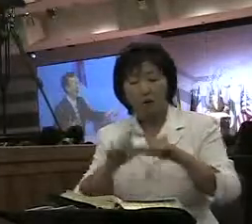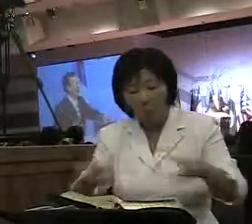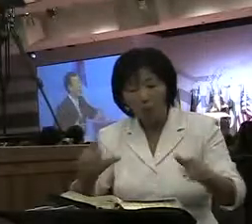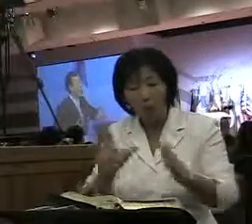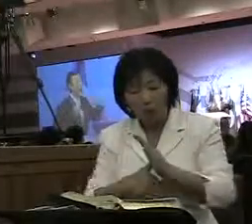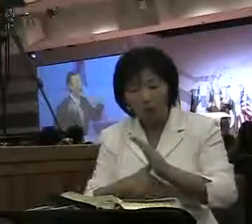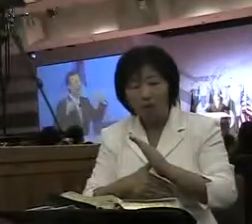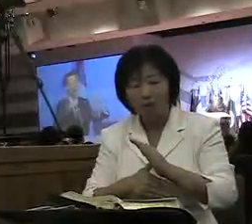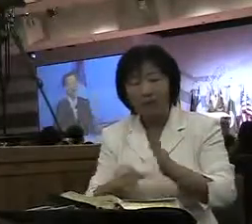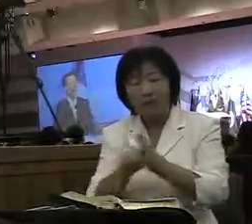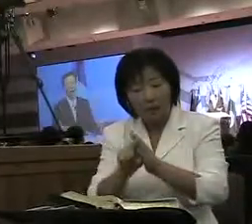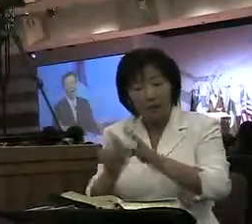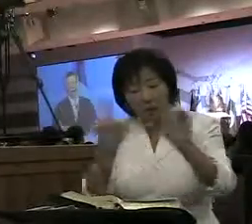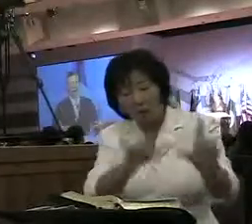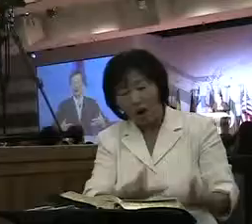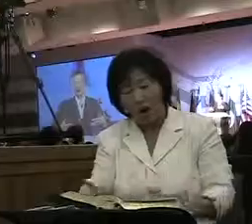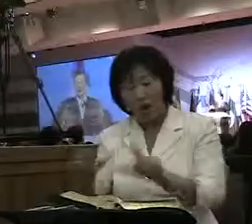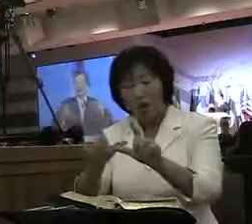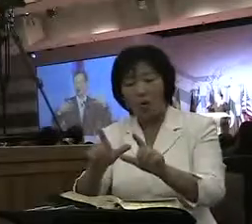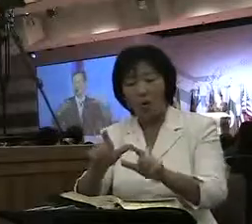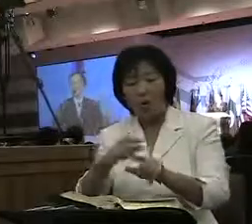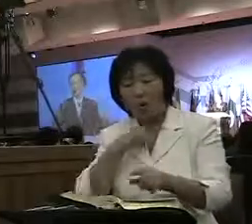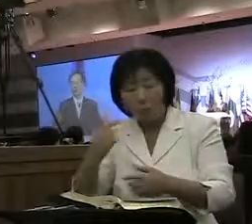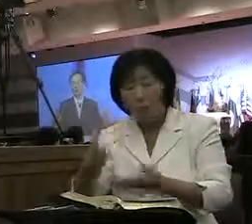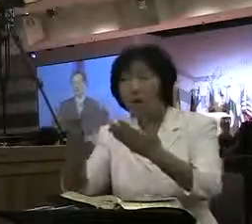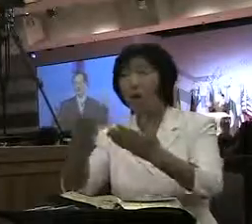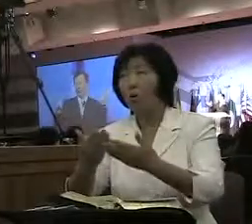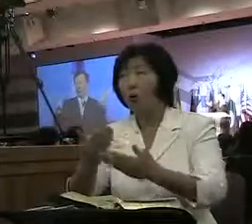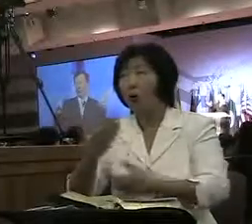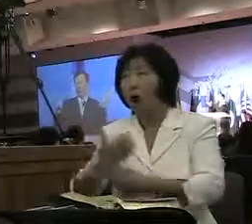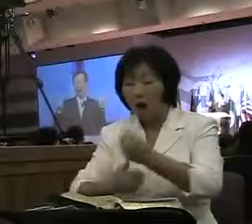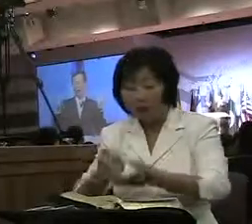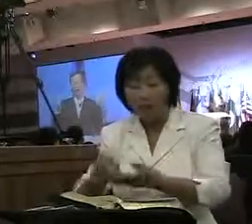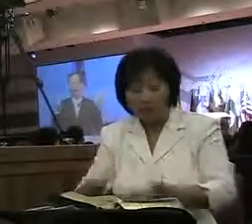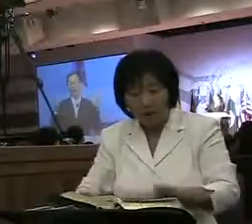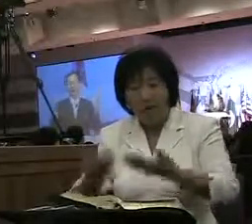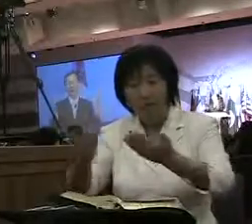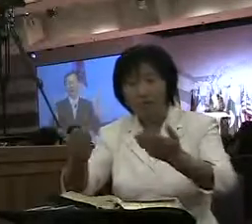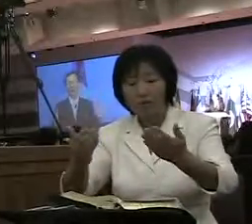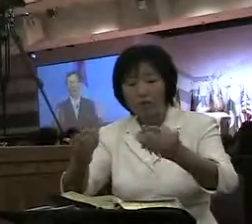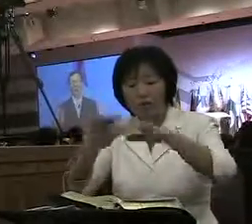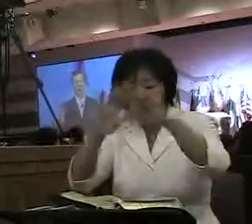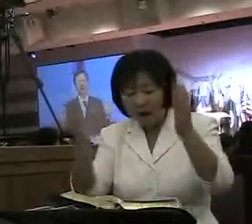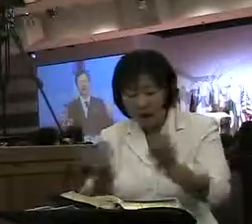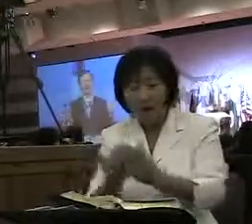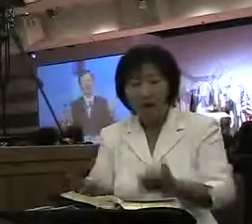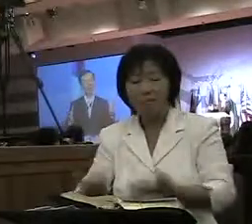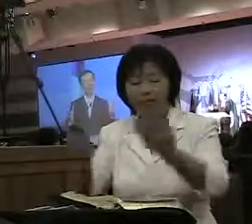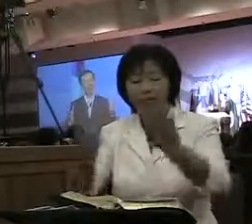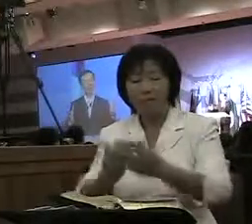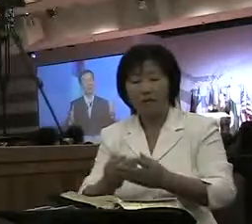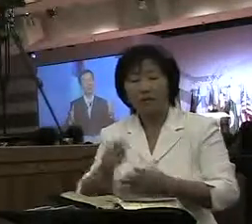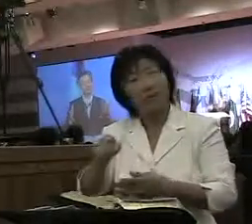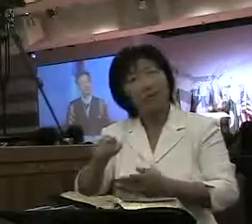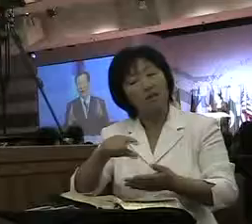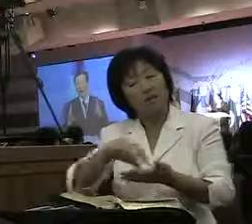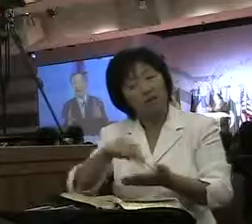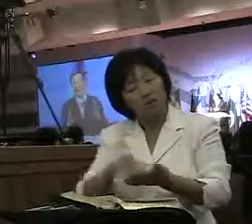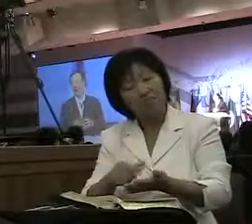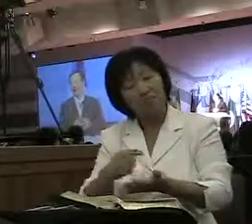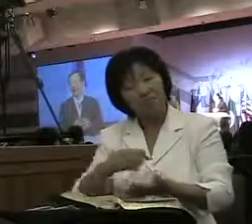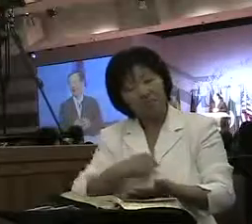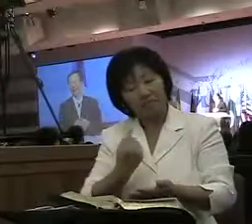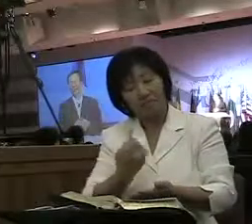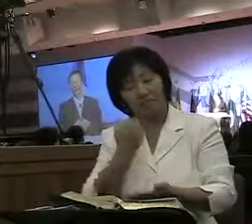신앙생활하고 봉사할 일 하고 하나님께 바칠 거 다 바치고 이 정도면 됐겠지 하고 자신을